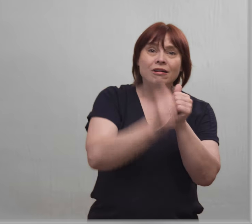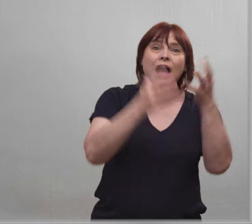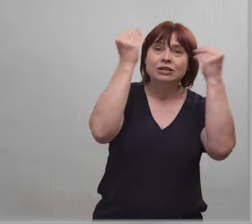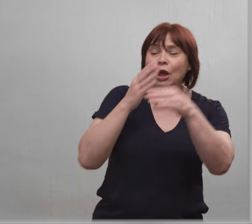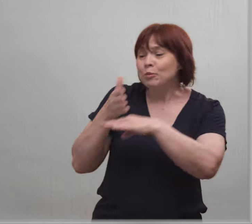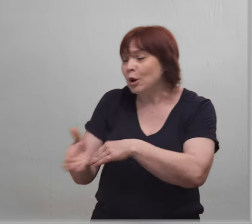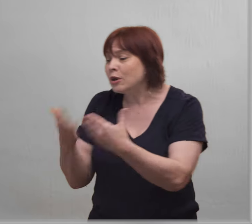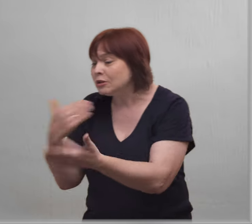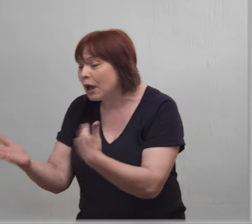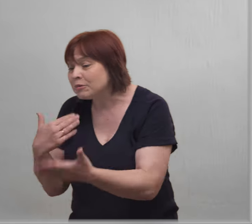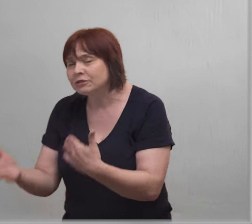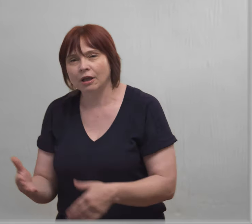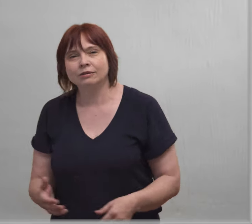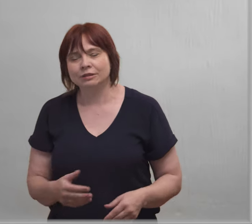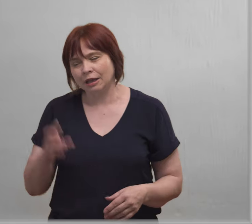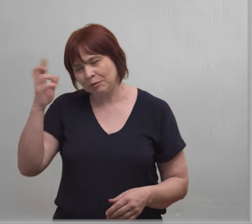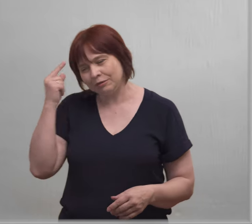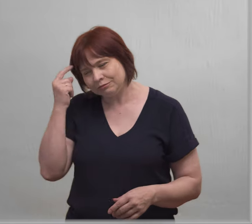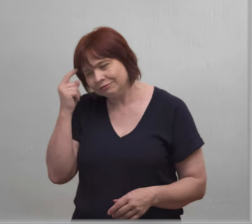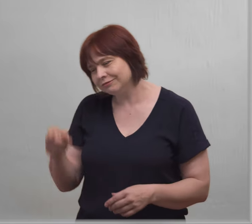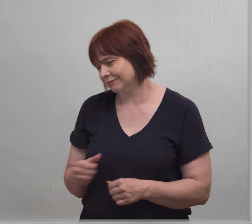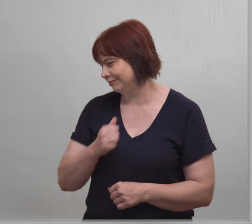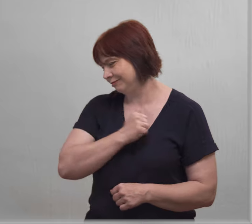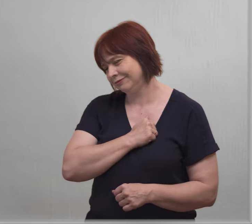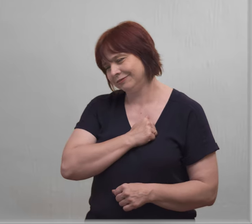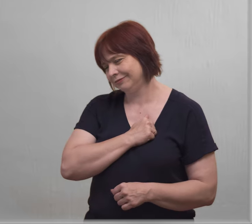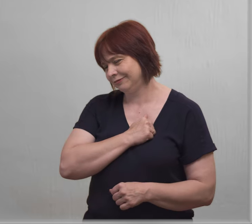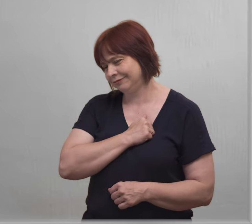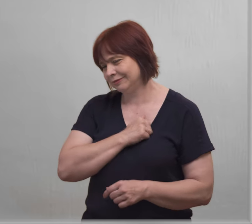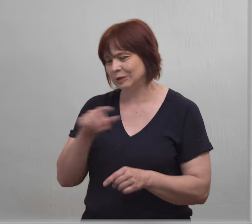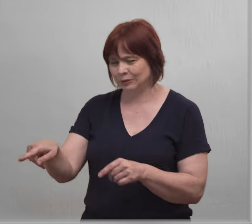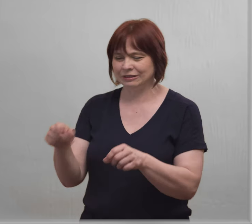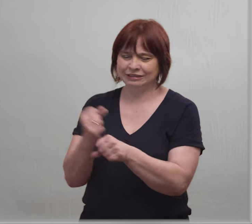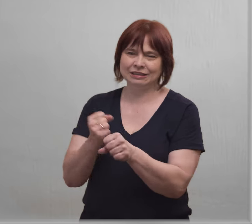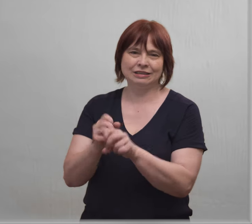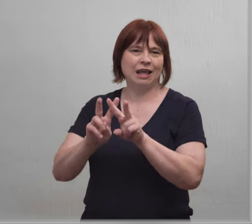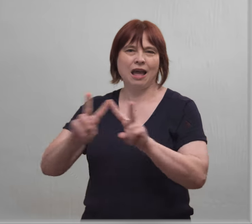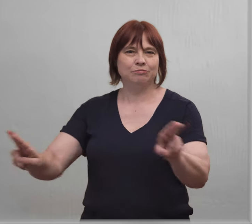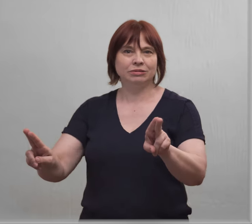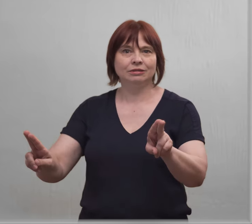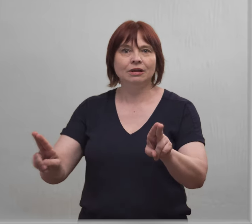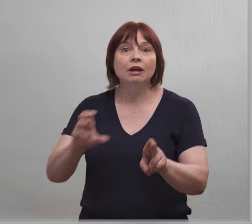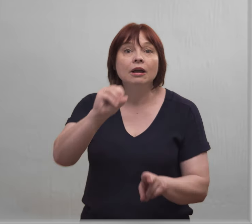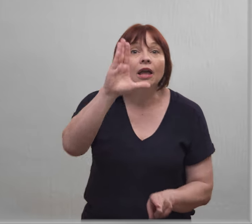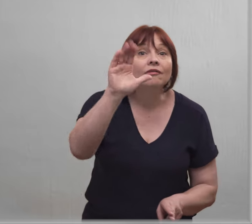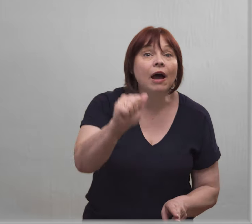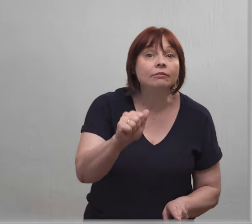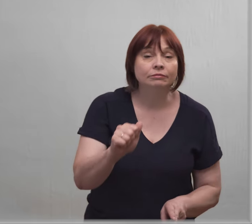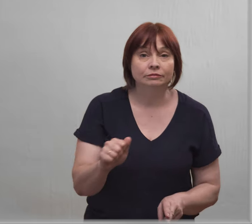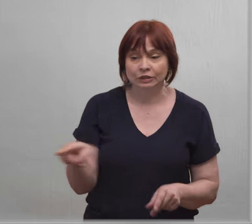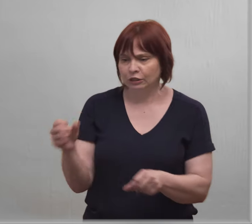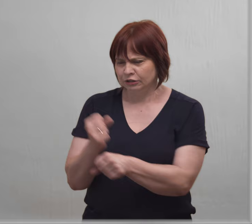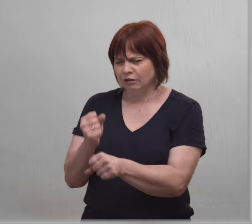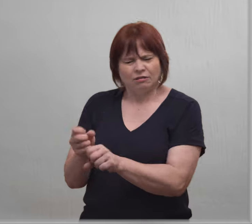Бог в своем смирении создает подобного Адаму, создает Еву и делает их